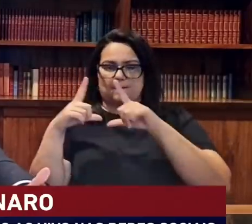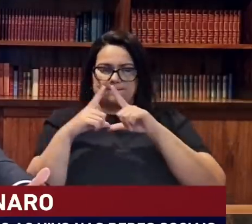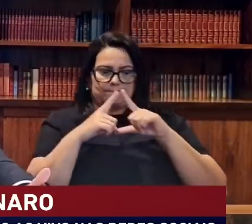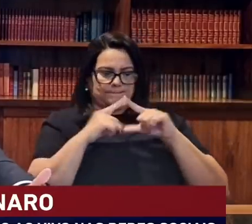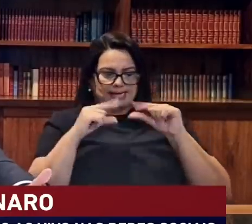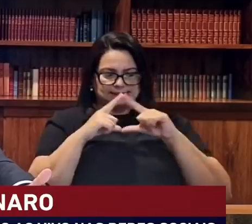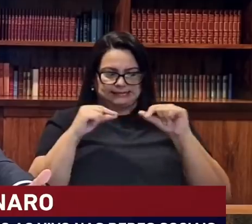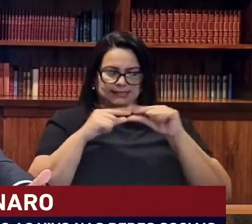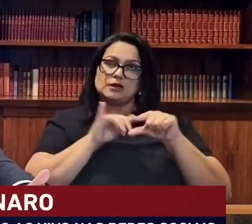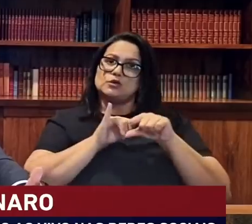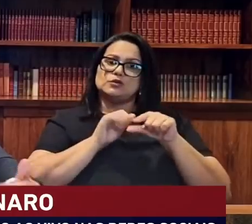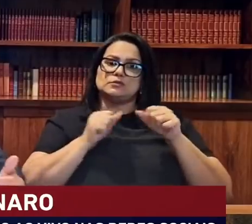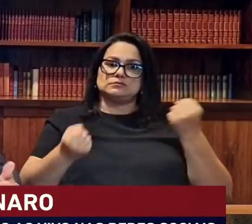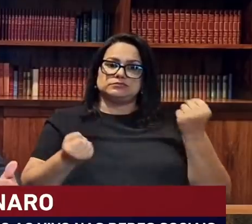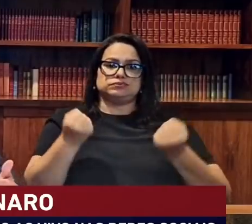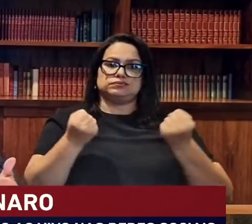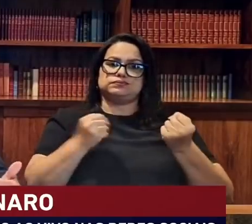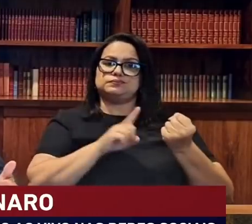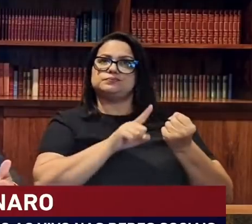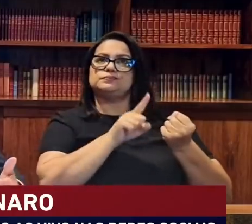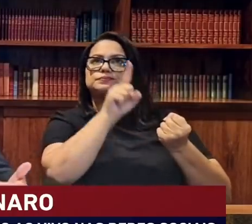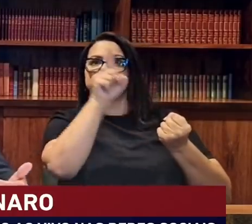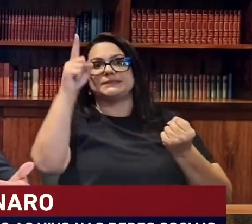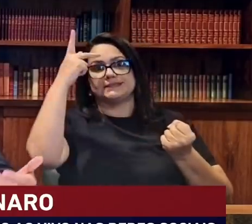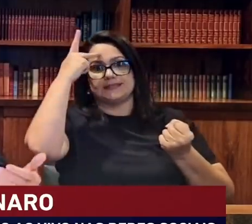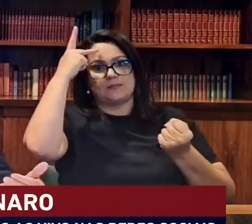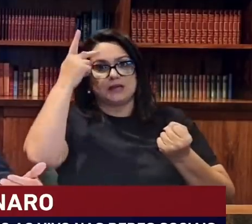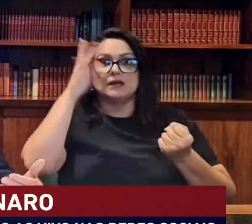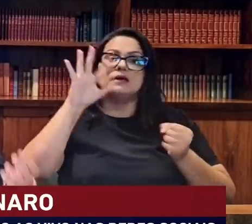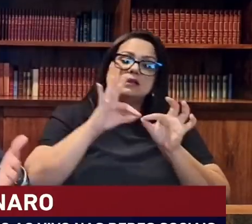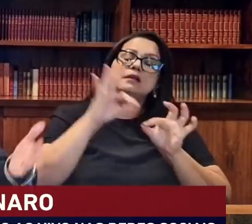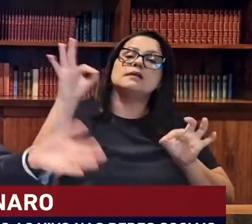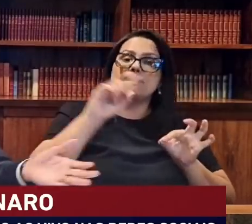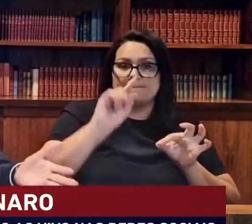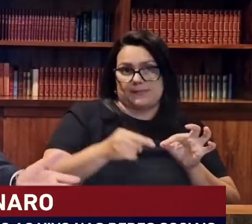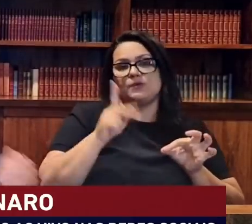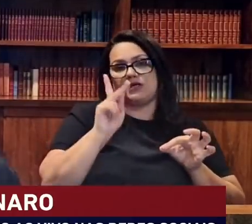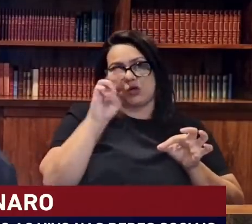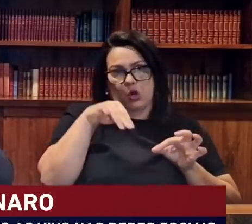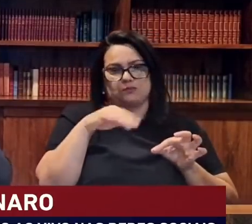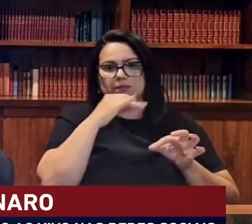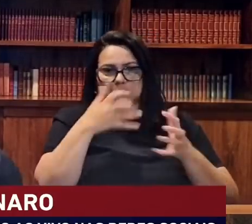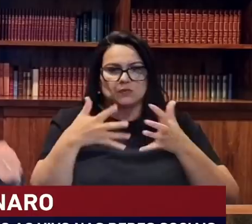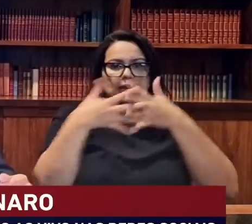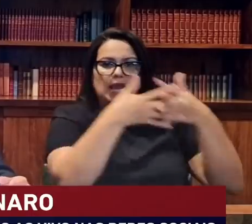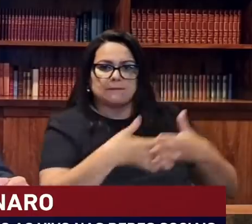Paulo, tá? Aproximadamente 1.000 quilômetros. Um caminhão grande, um bitrem chamado,